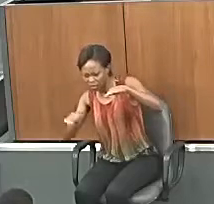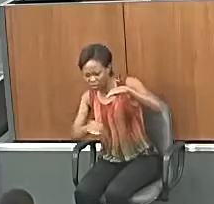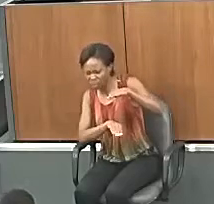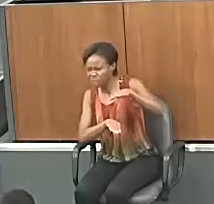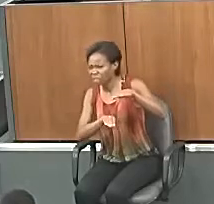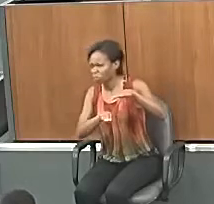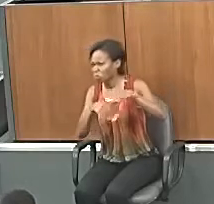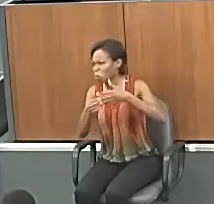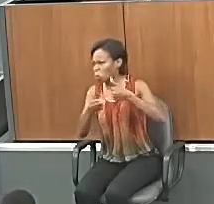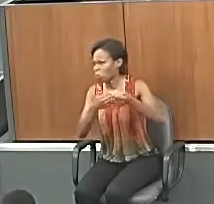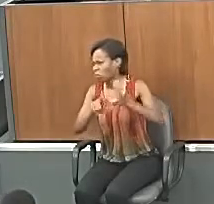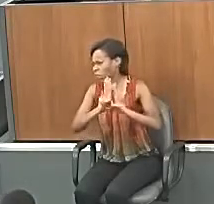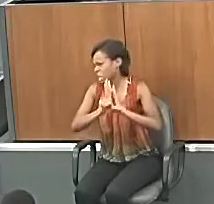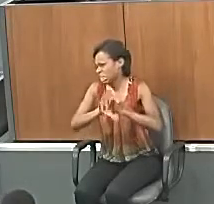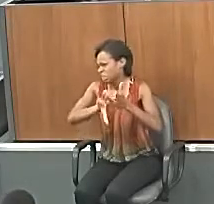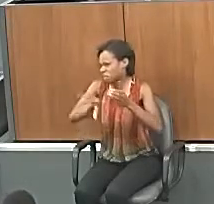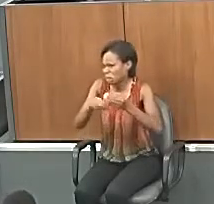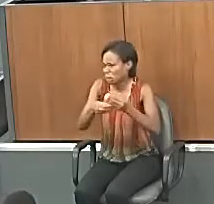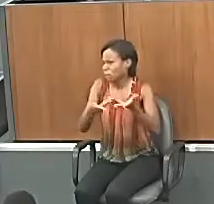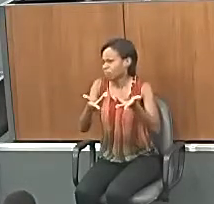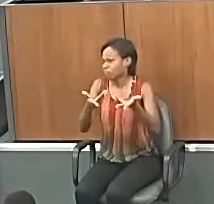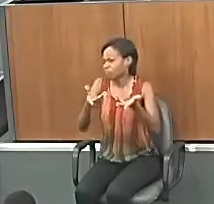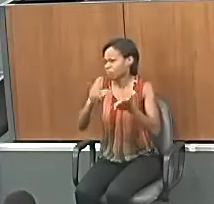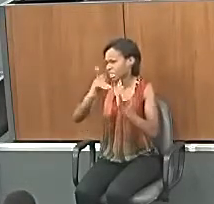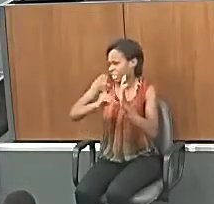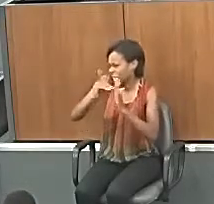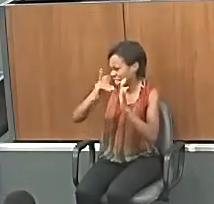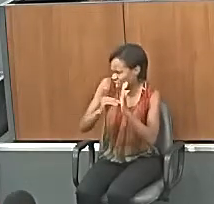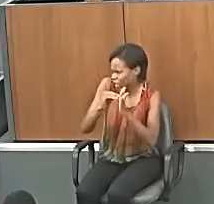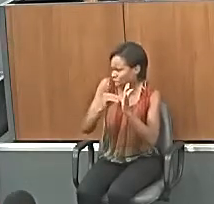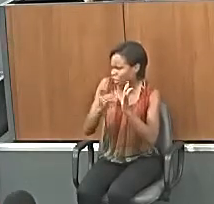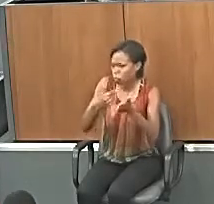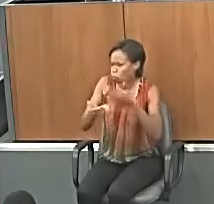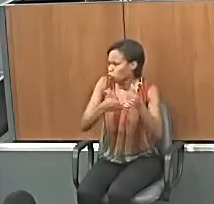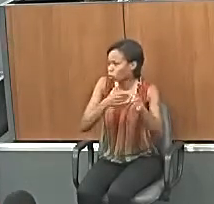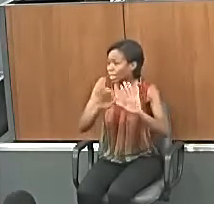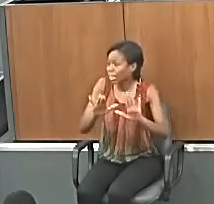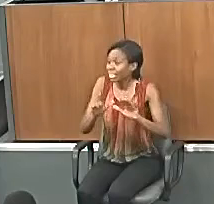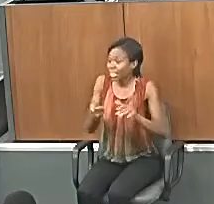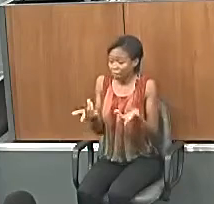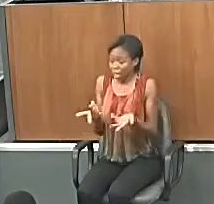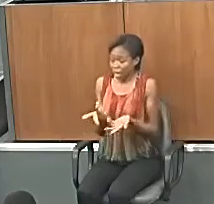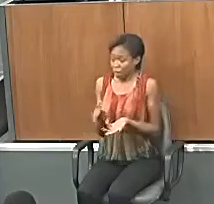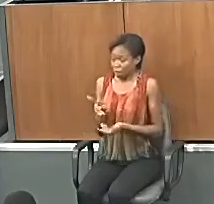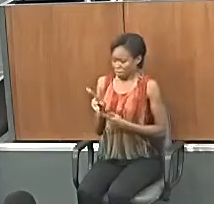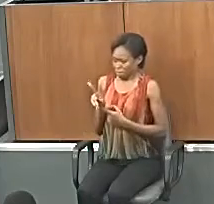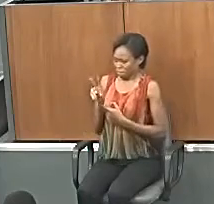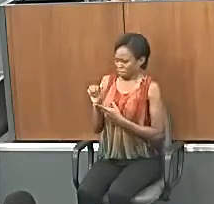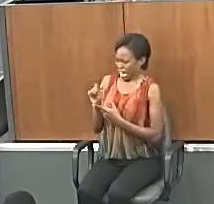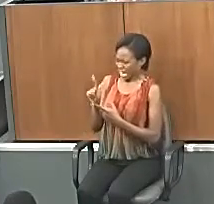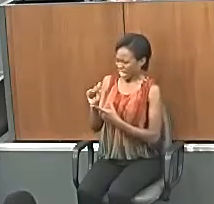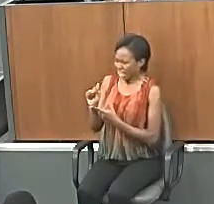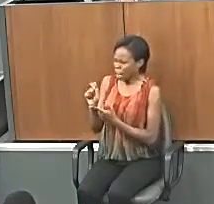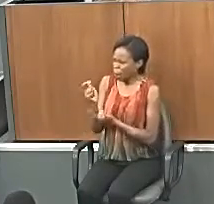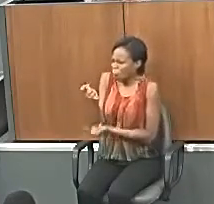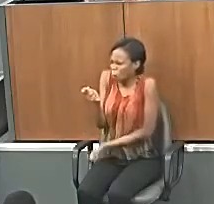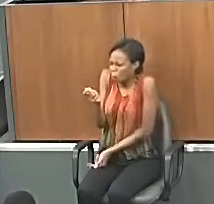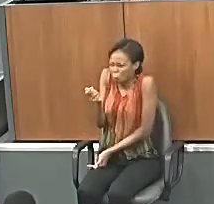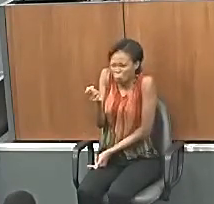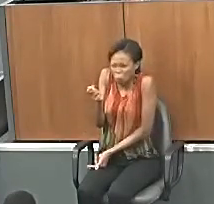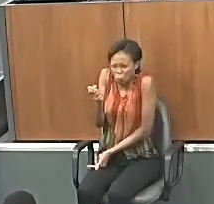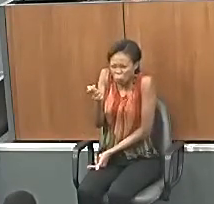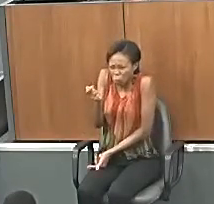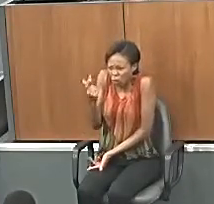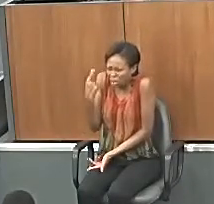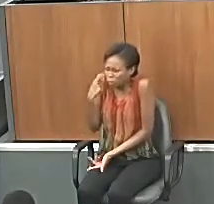que seja enfim decreto que estabeleça é essa cota mínima não eu acho que há a